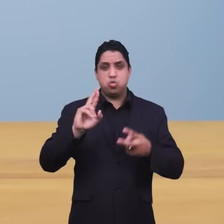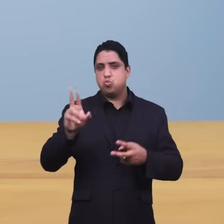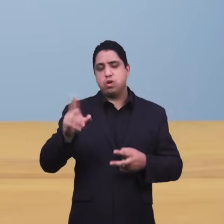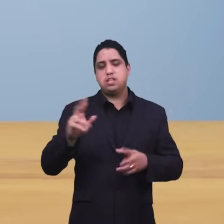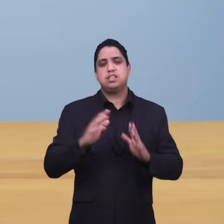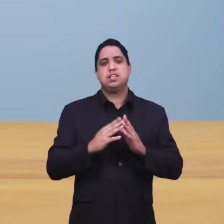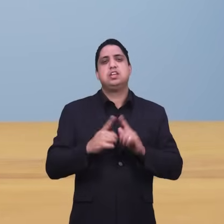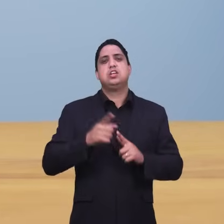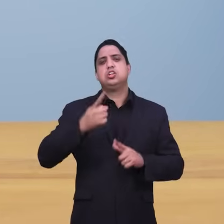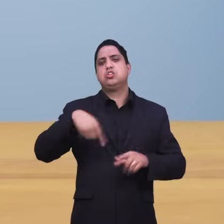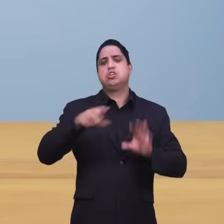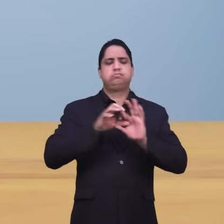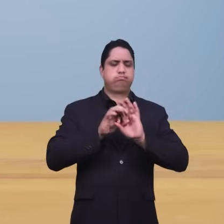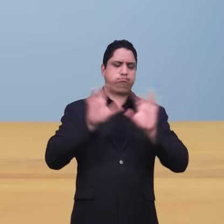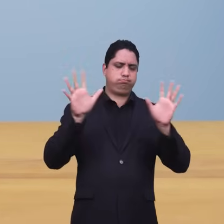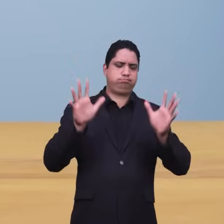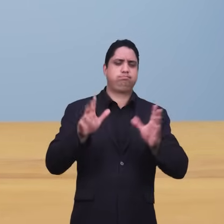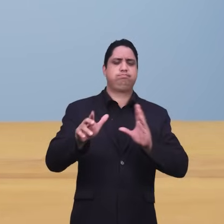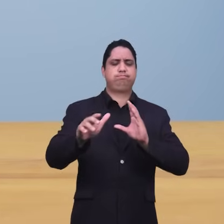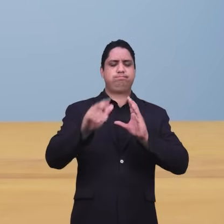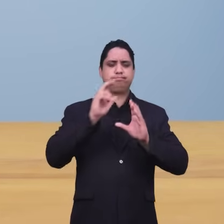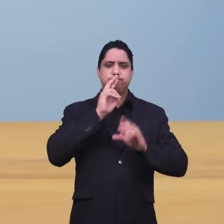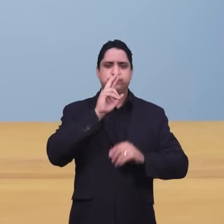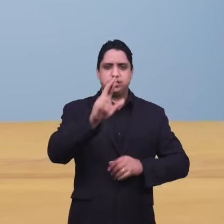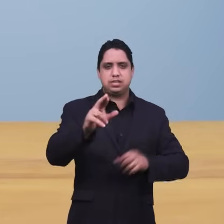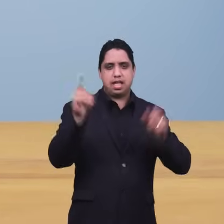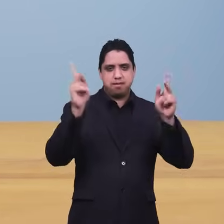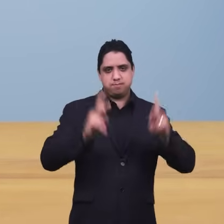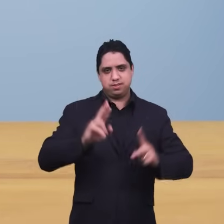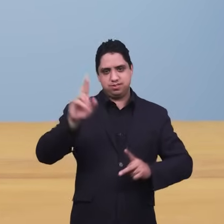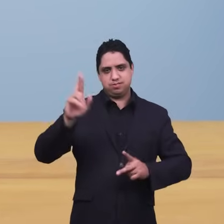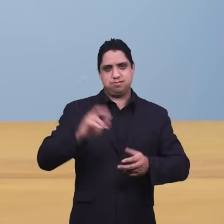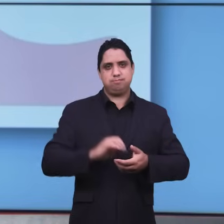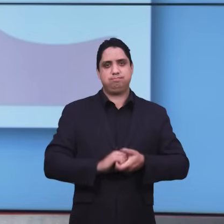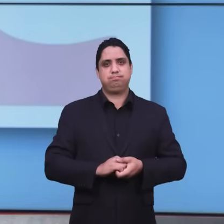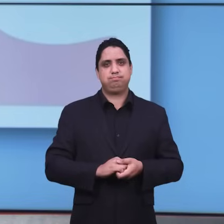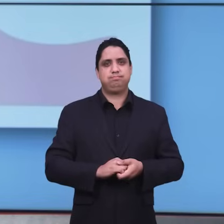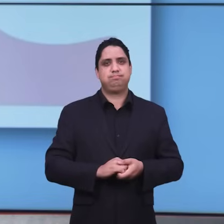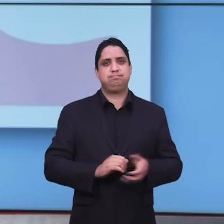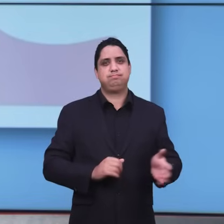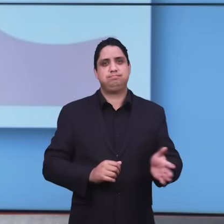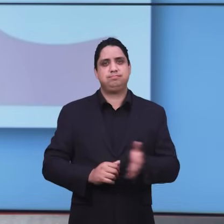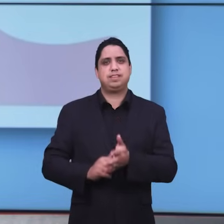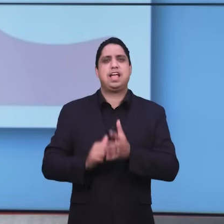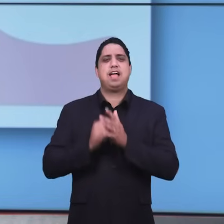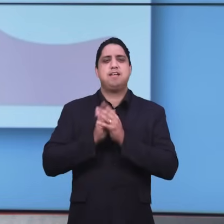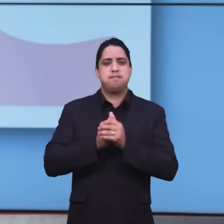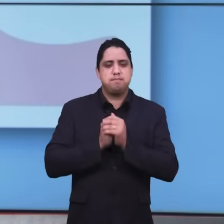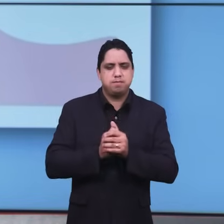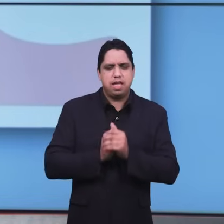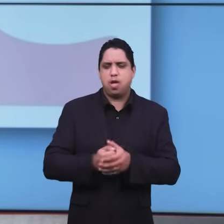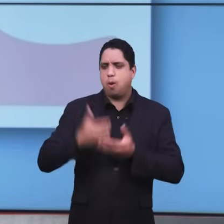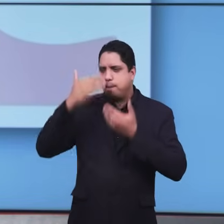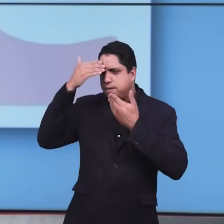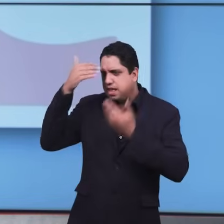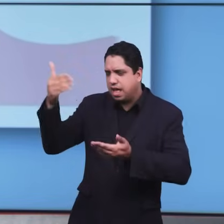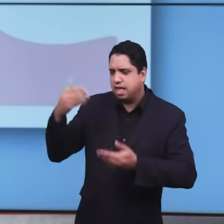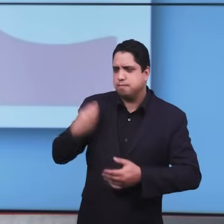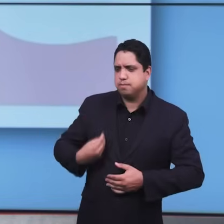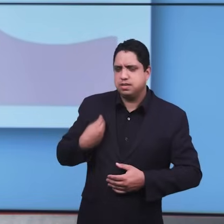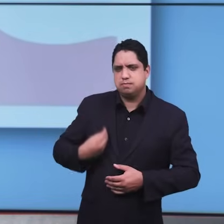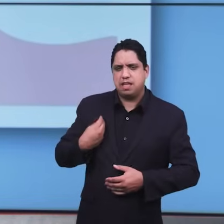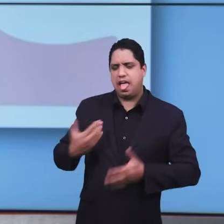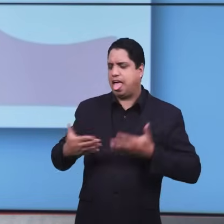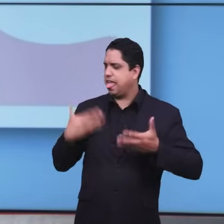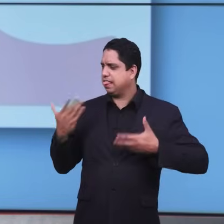igreja, nós estamos às ordens de todos. A paz do Senhor. Amém, irmã, amém. Muito obrigada pela sua participação,